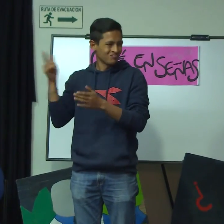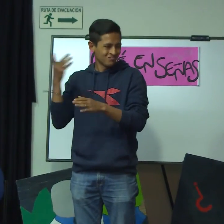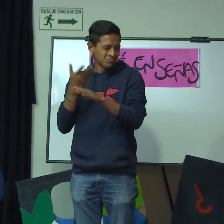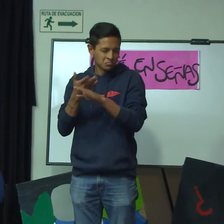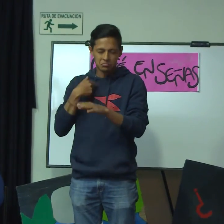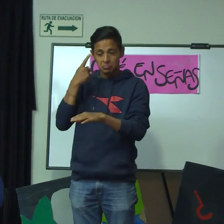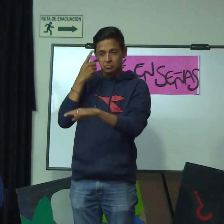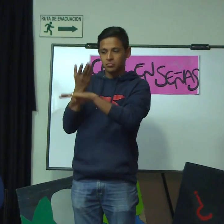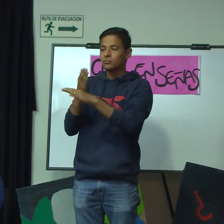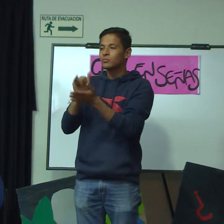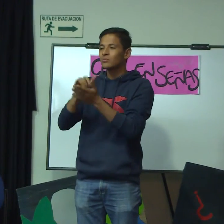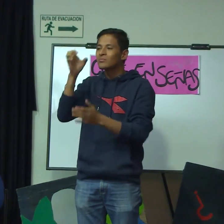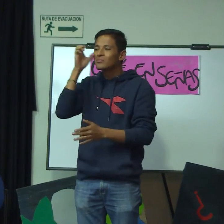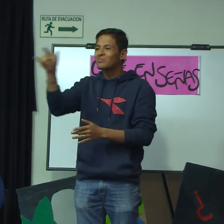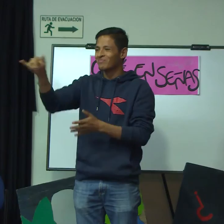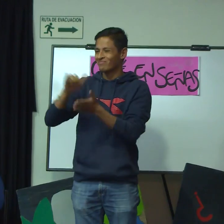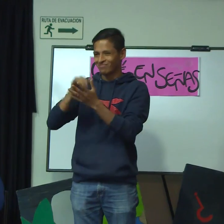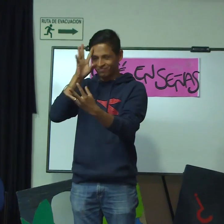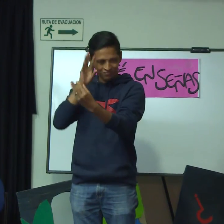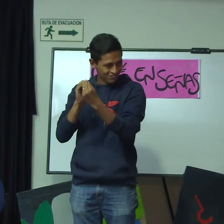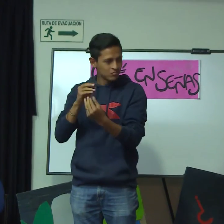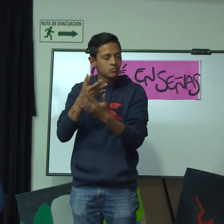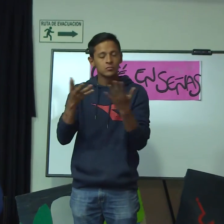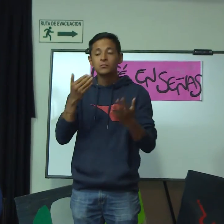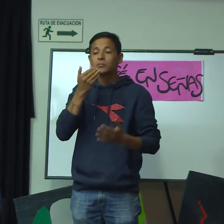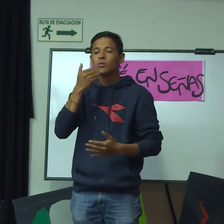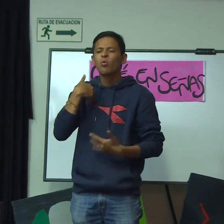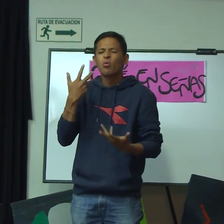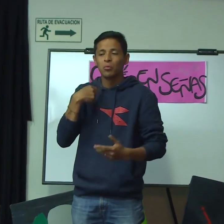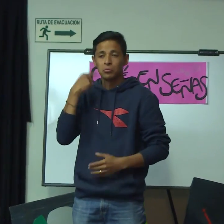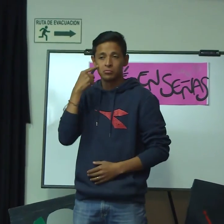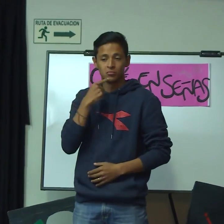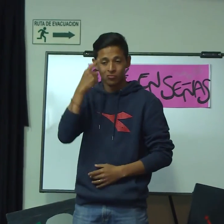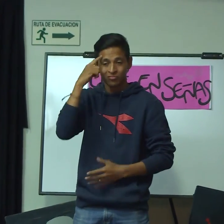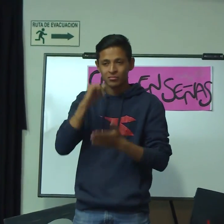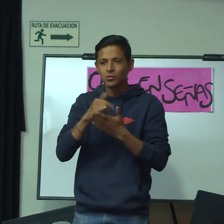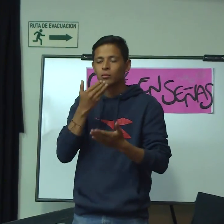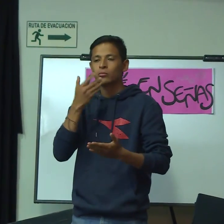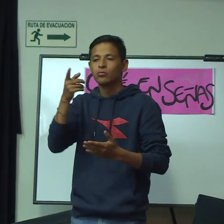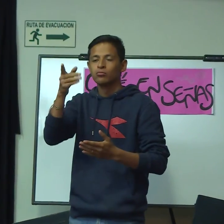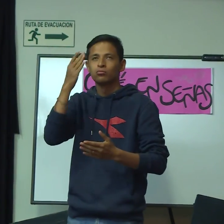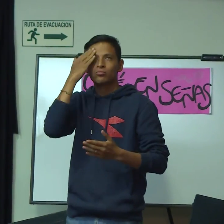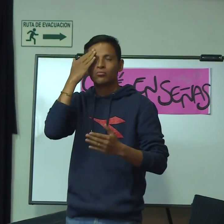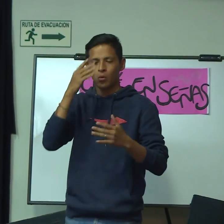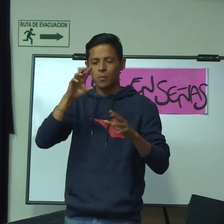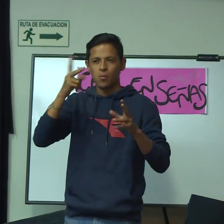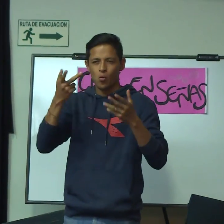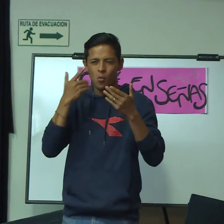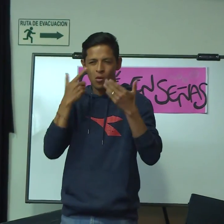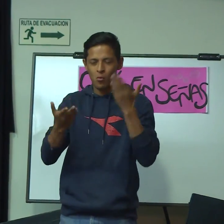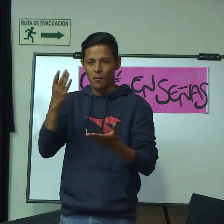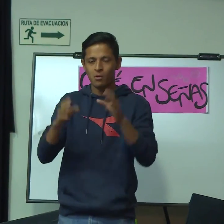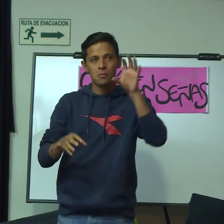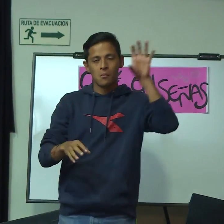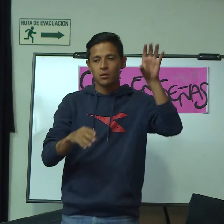Pues yo pienso que el video nos da muchísimas ideas. Yo estoy de acuerdo con la profesora Esperanza. Nosotros como personas sordas